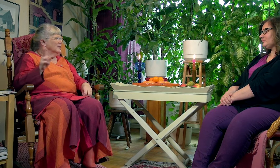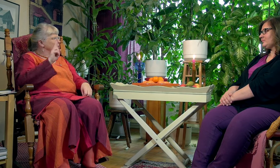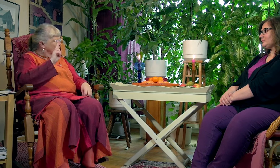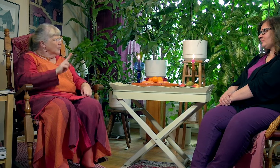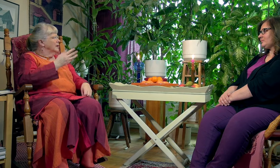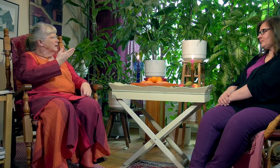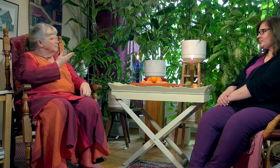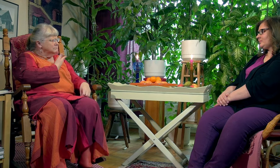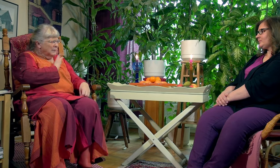menetys.